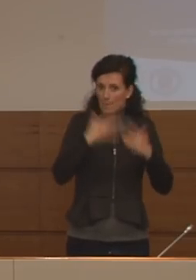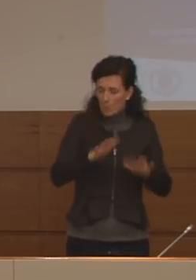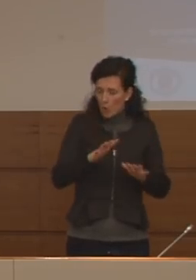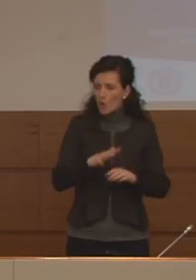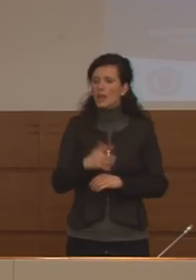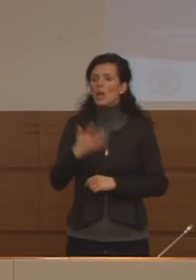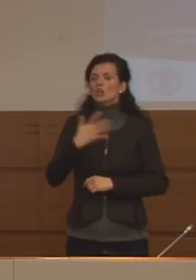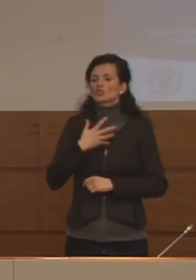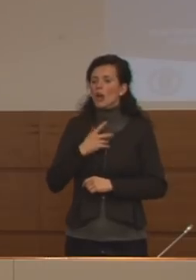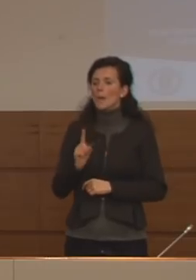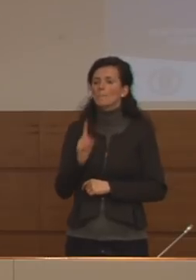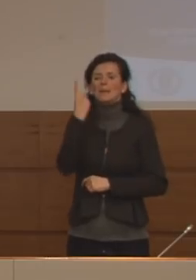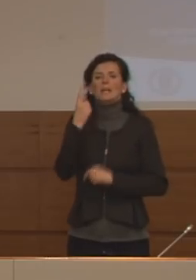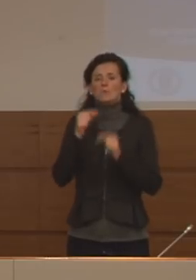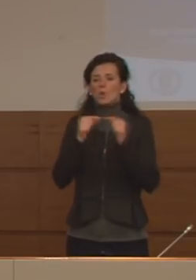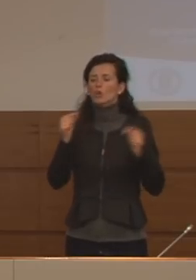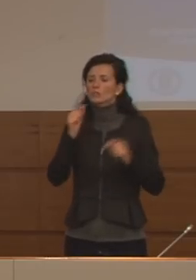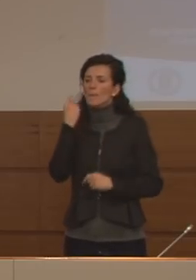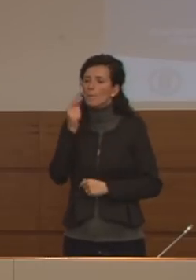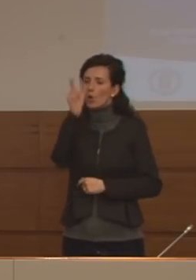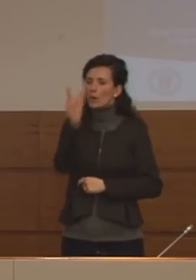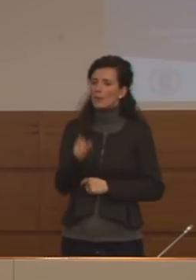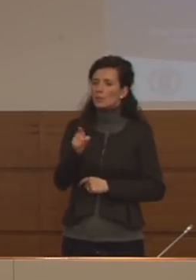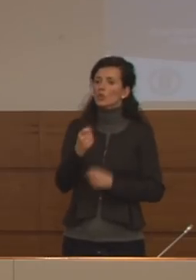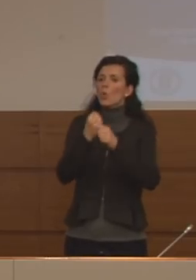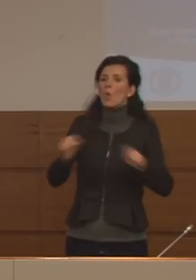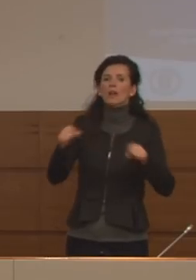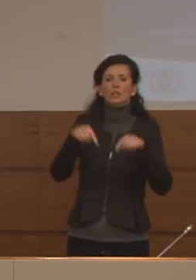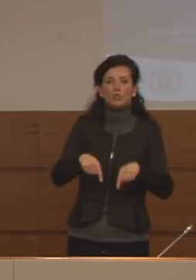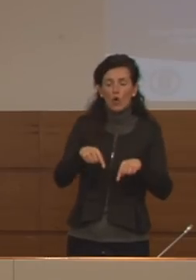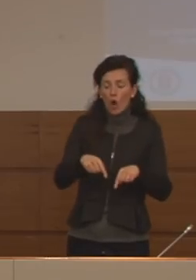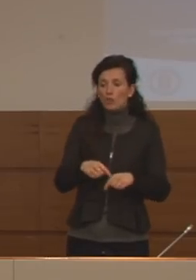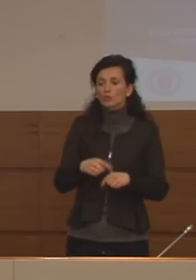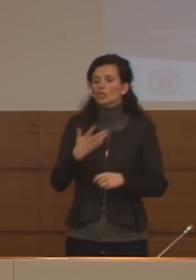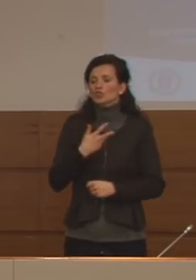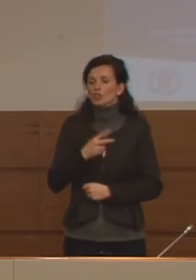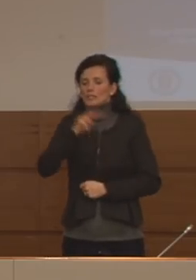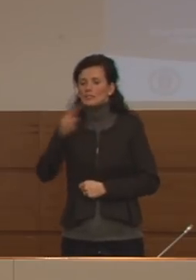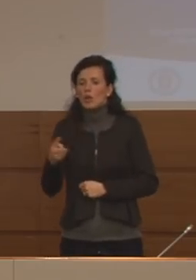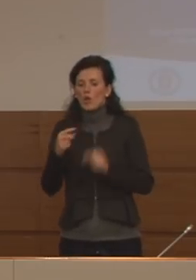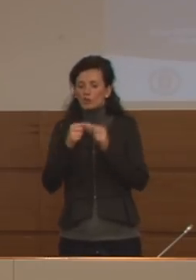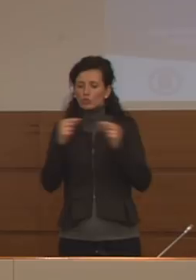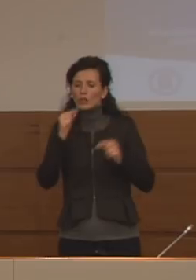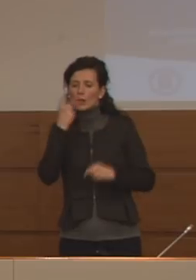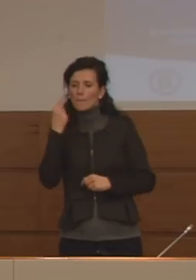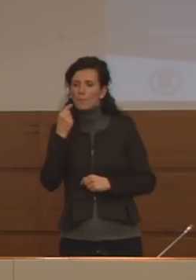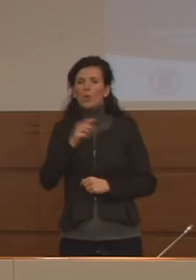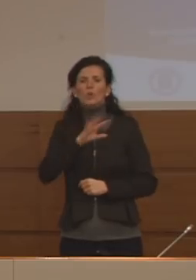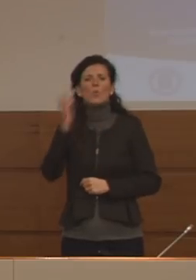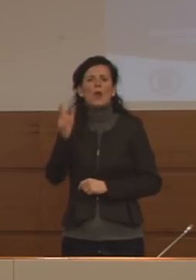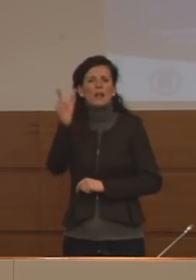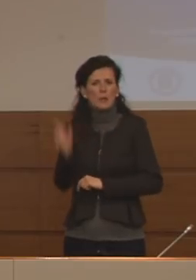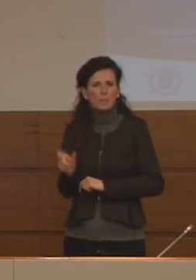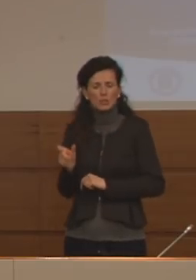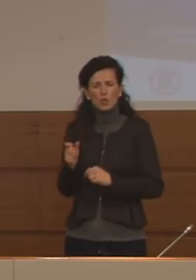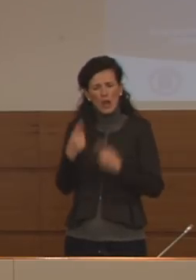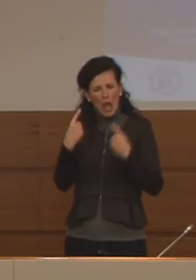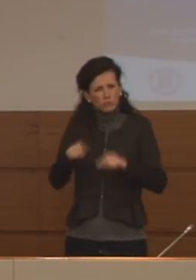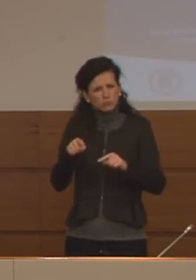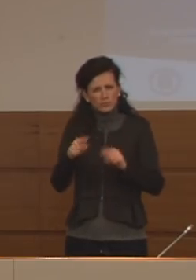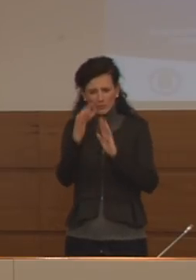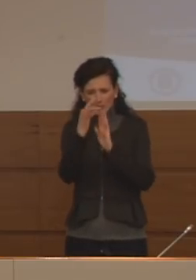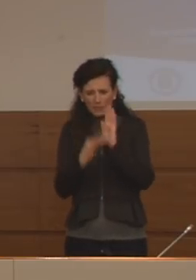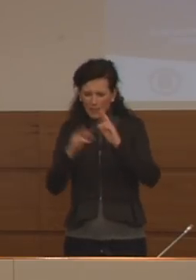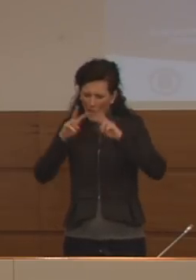tamponi il primo tampone delle persone dichiarate guarite oggi ci sarà il secondo tampone effettuata una persona quindi anche l'analisi del dato su base